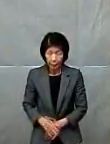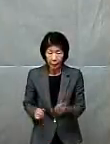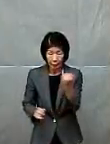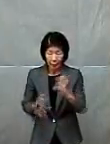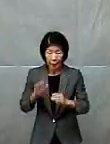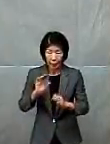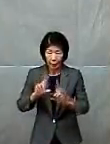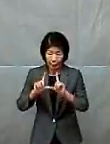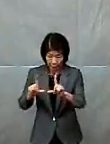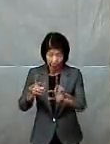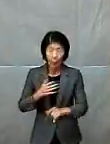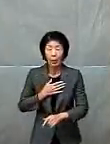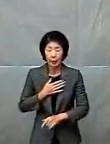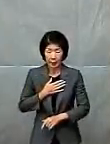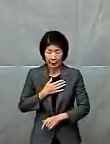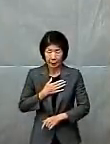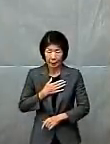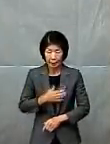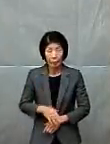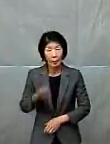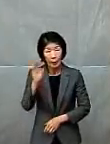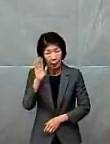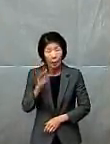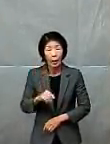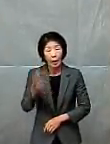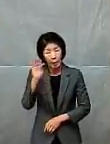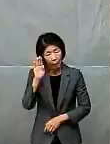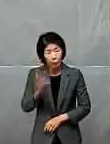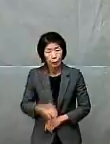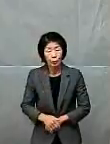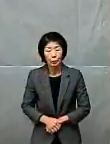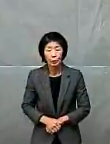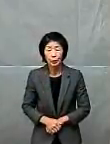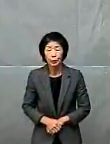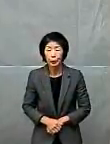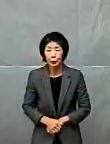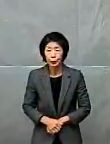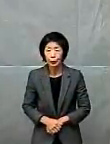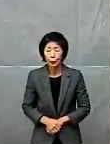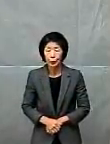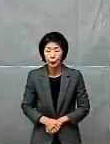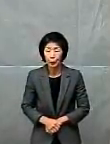かりました。確かですね、会派協議会